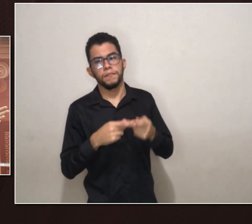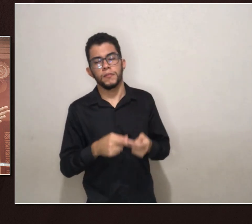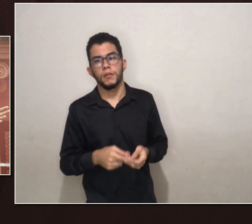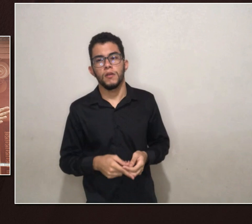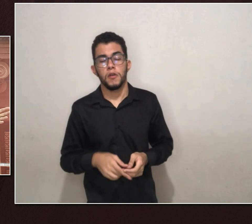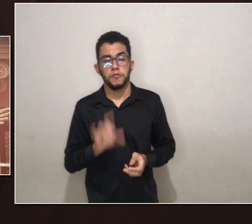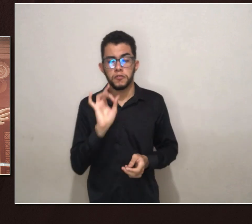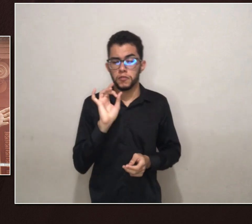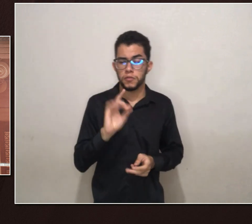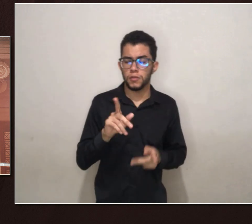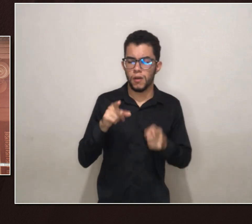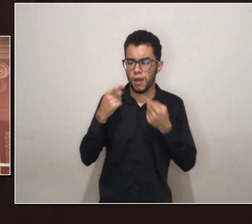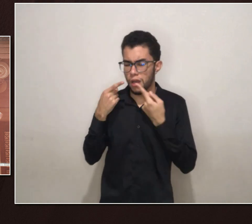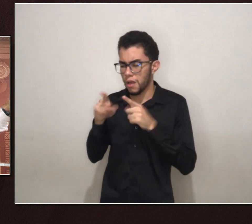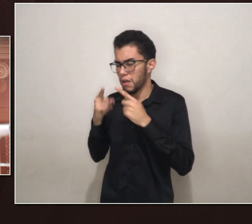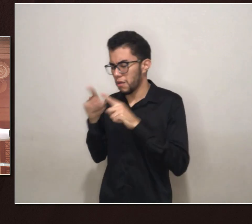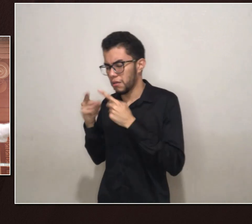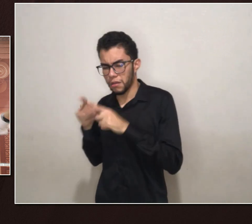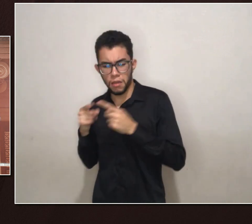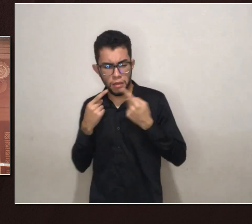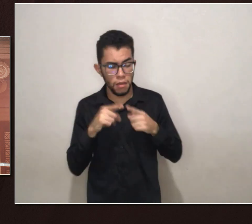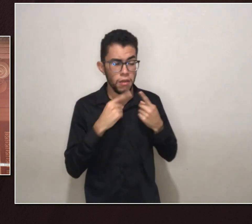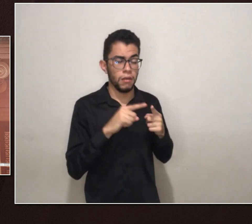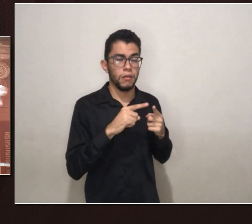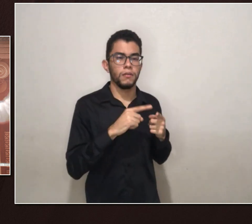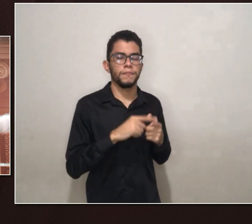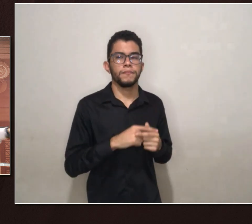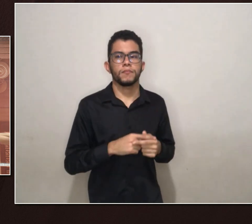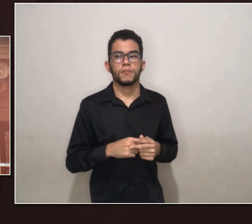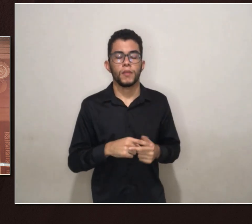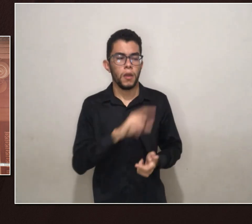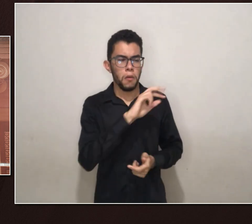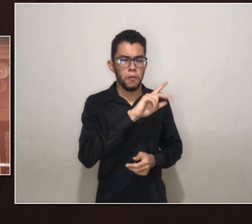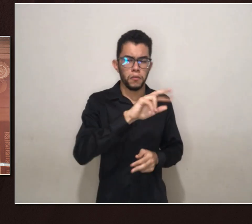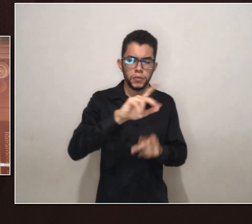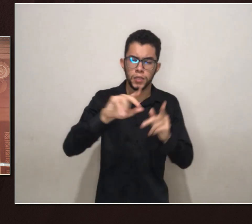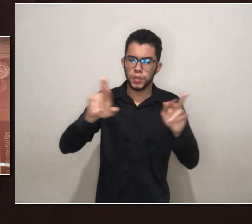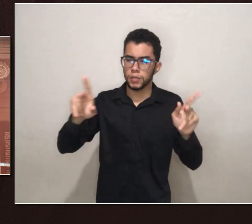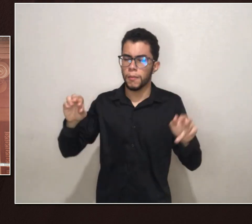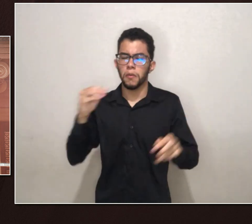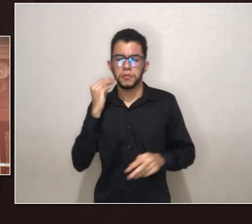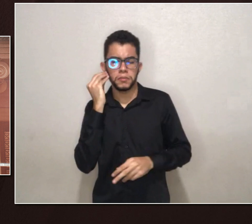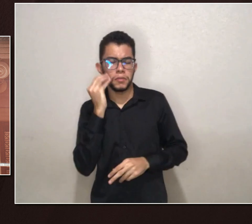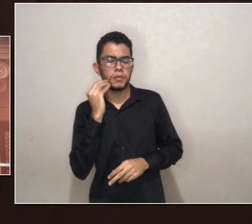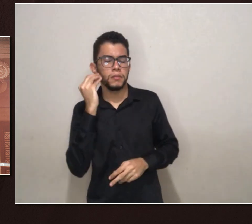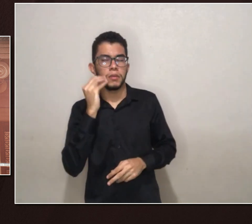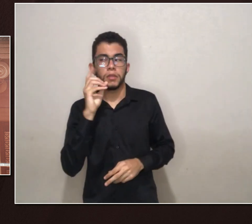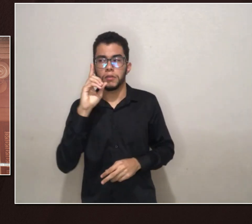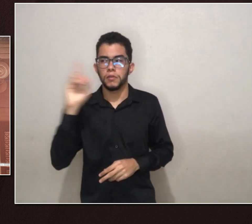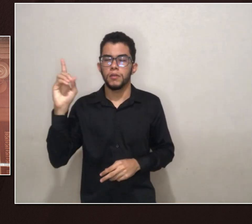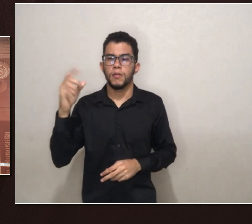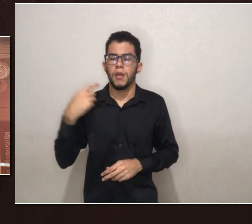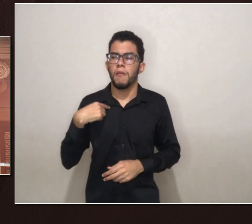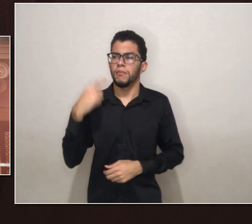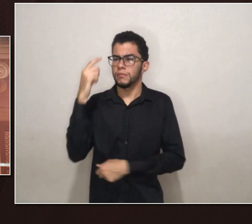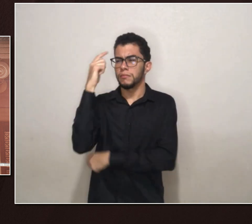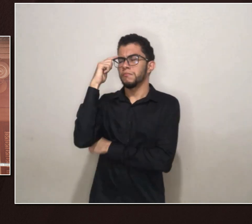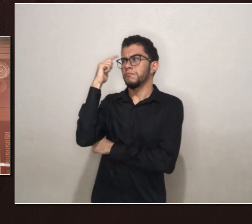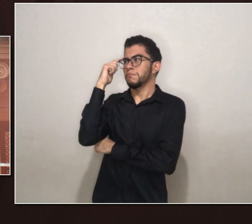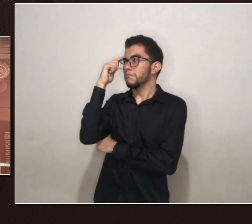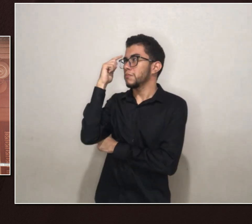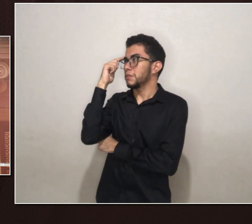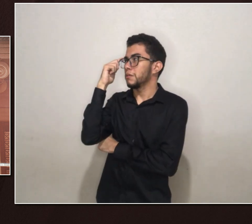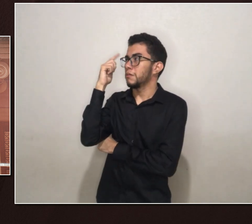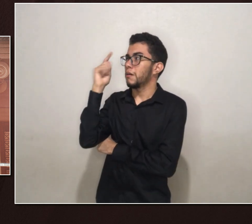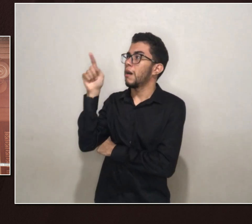reunião, todos os irmãos estavam desfrutando, aleluia, alegria, tudo, e eu ficava ali analisando, tá vendo? Esse ponto aqui, ó, não